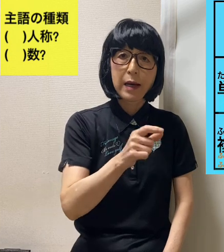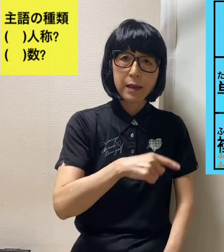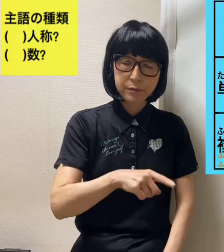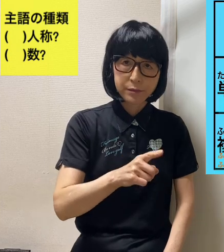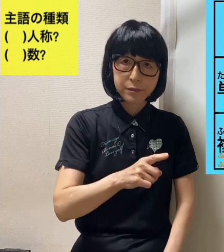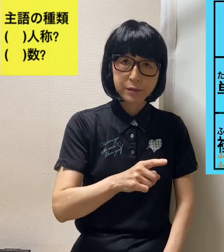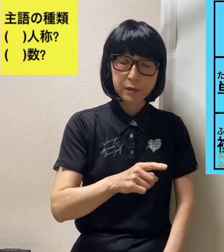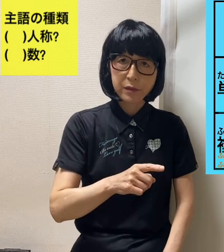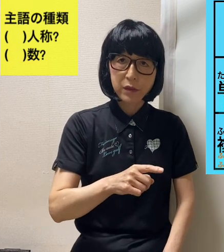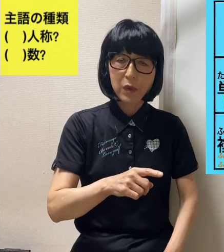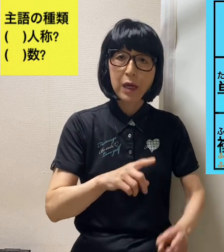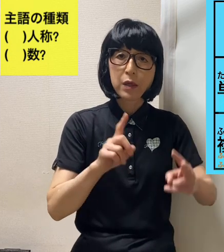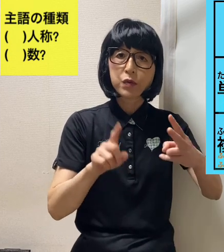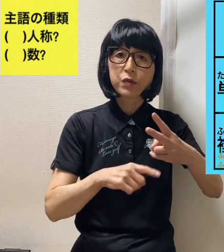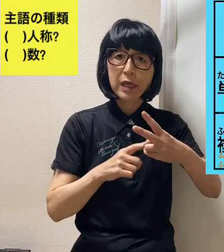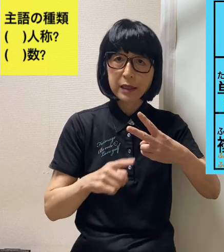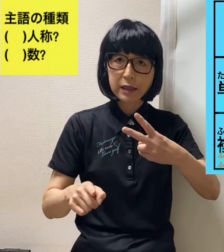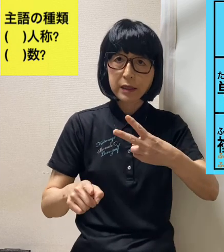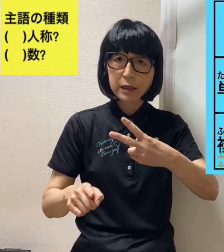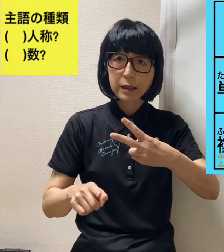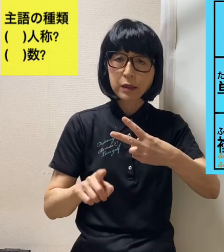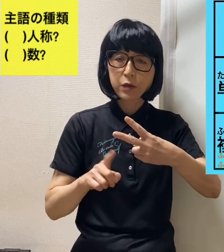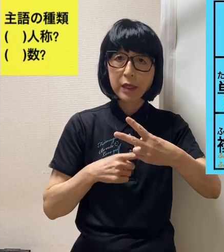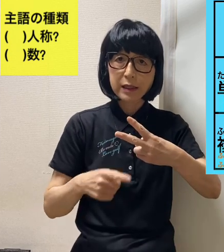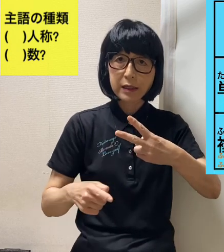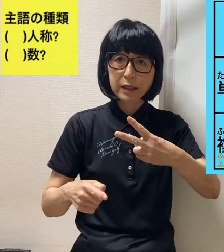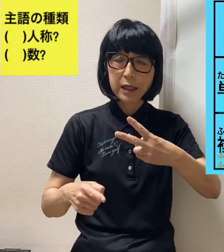アン。二人なので、